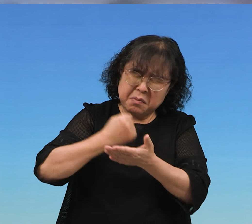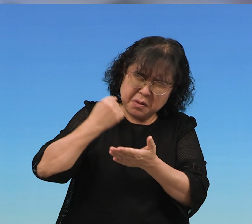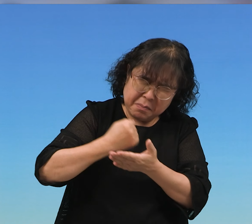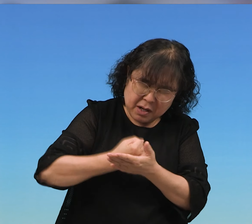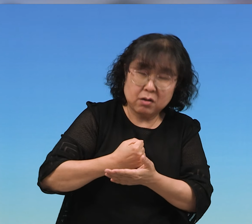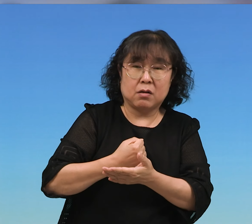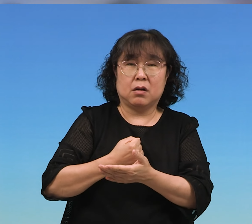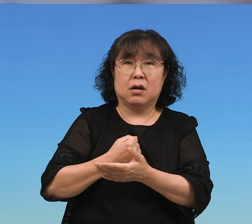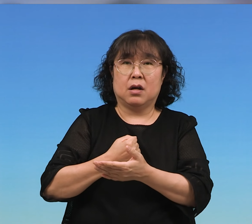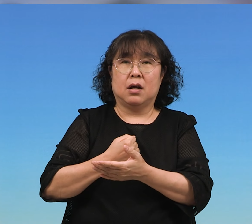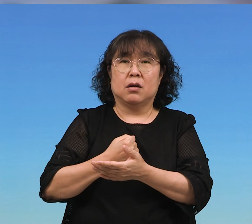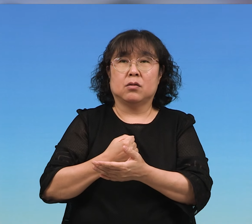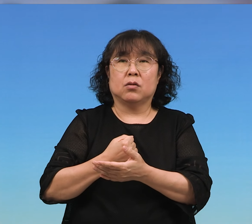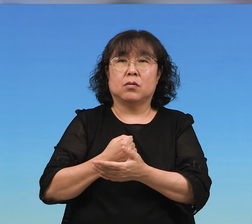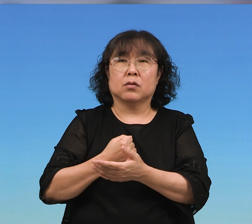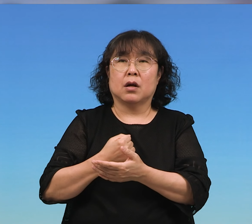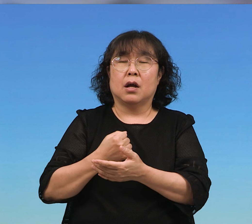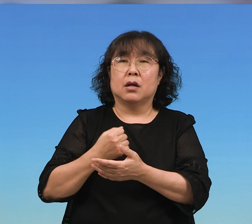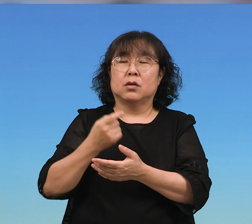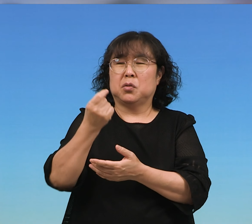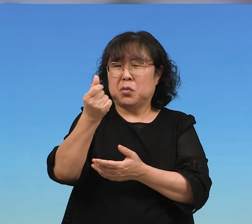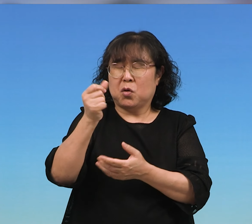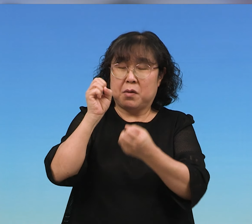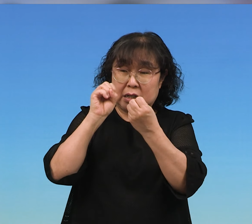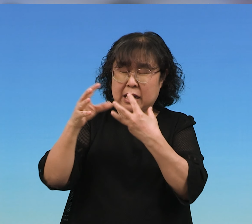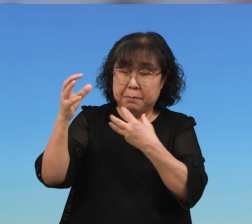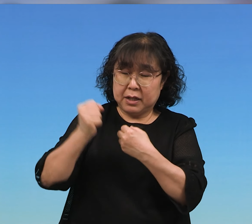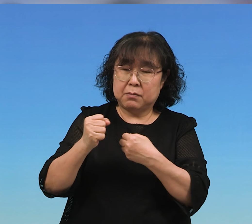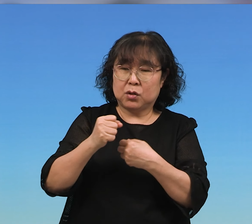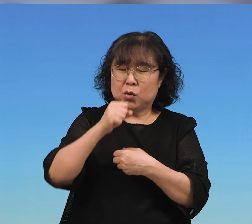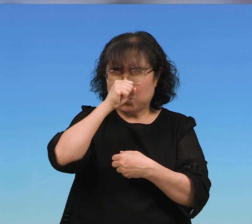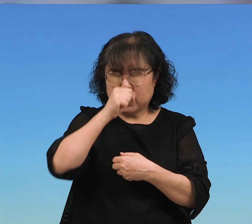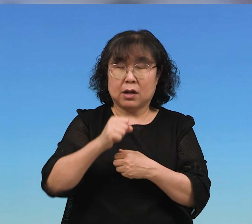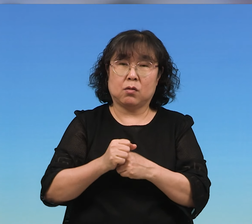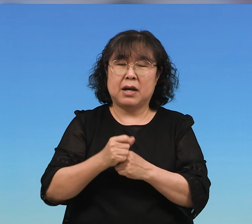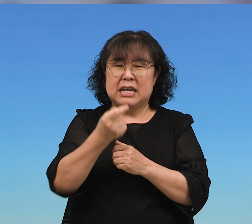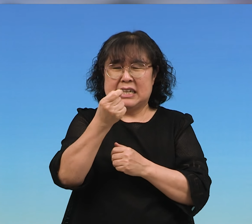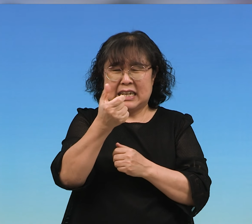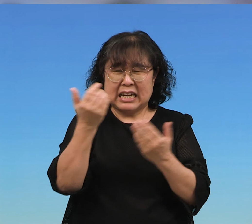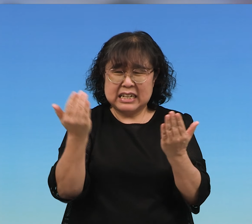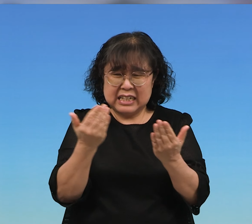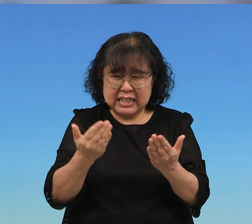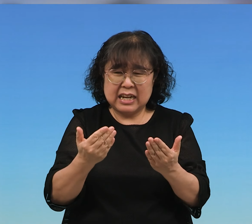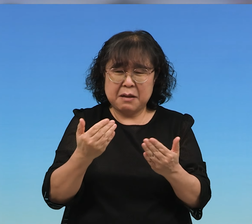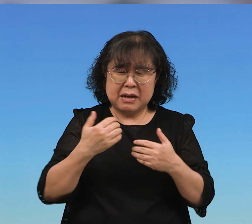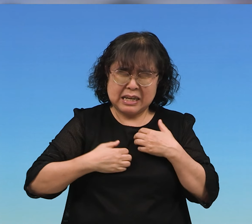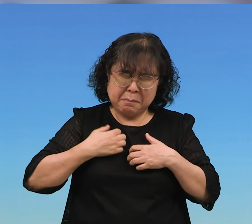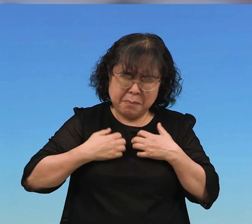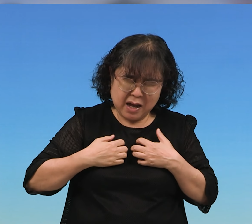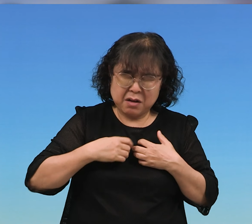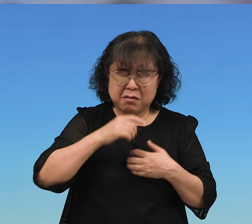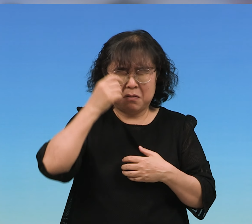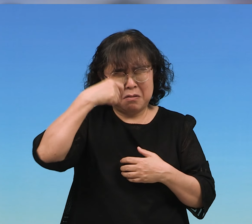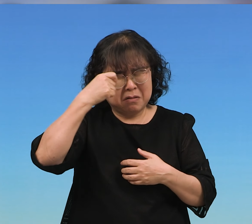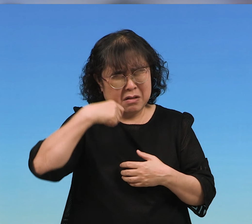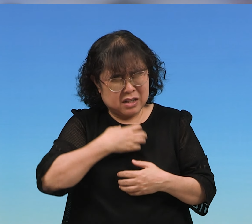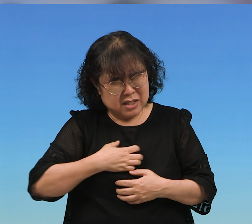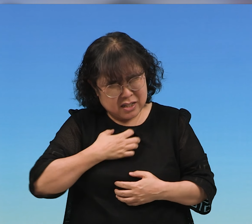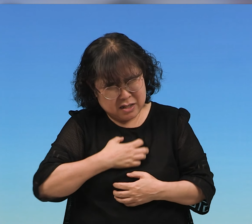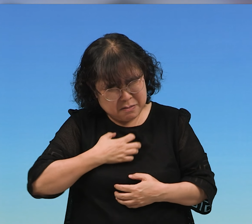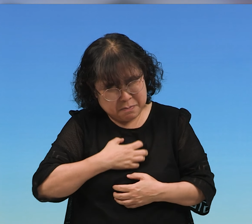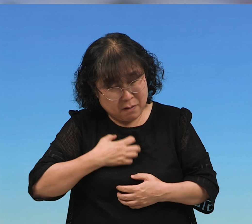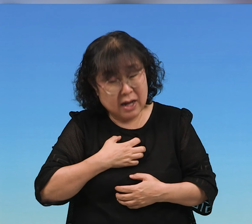맨날 하나님께 상처받았다는 거 아닙니까? 그러다가 또 조그만한 응답 받으면 또 막 그냥 막 할렐루야 그러면서 그냥 막